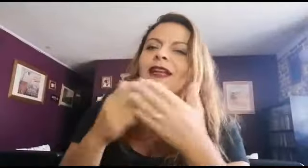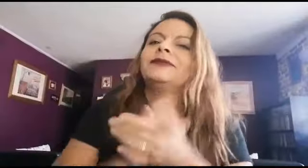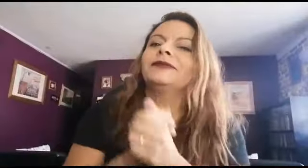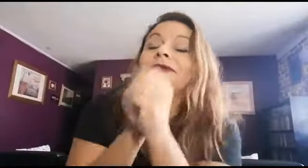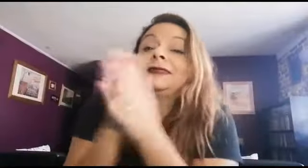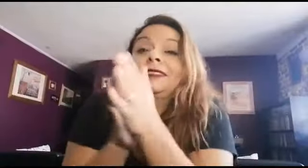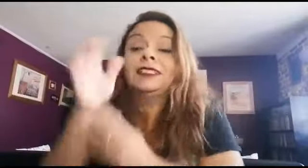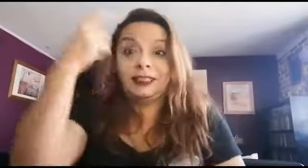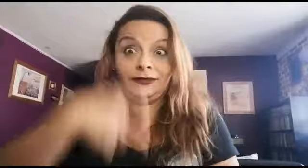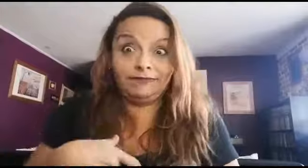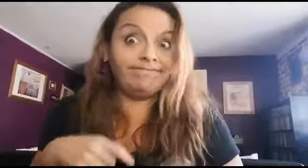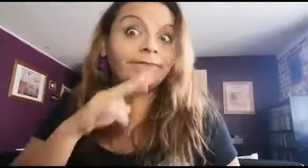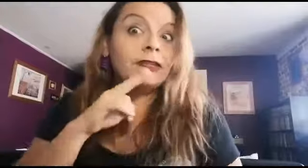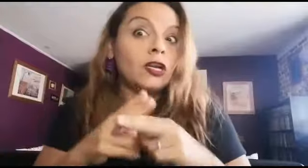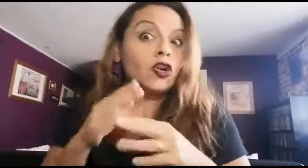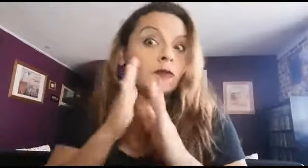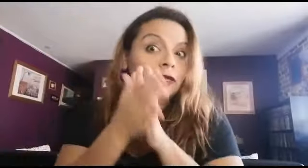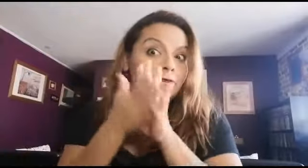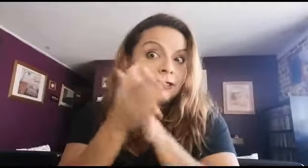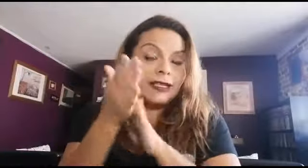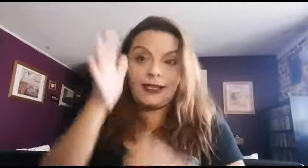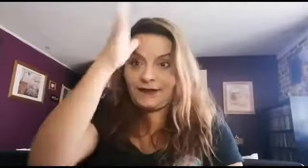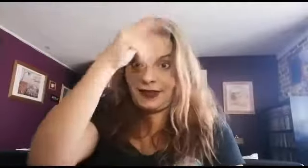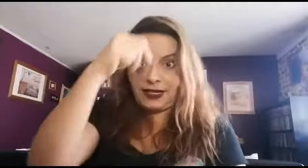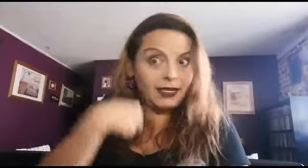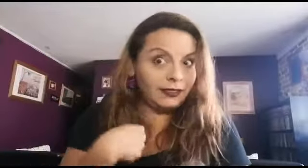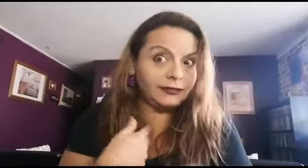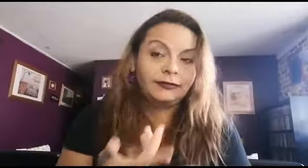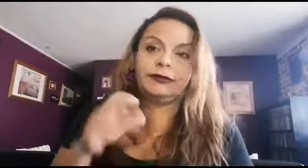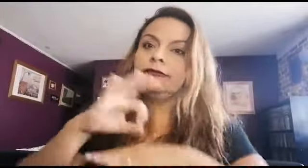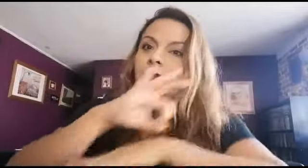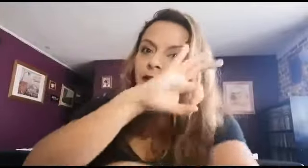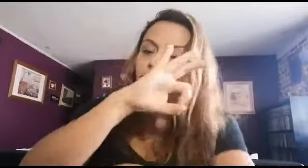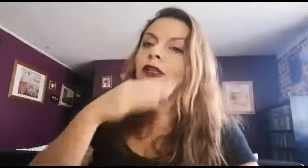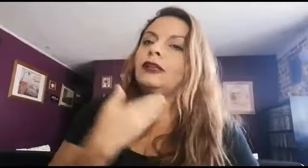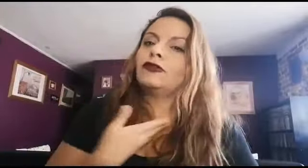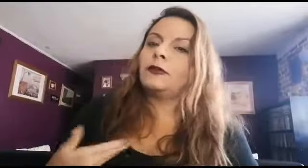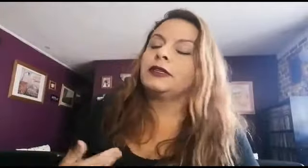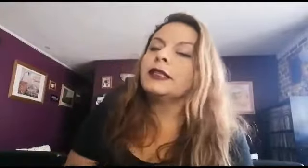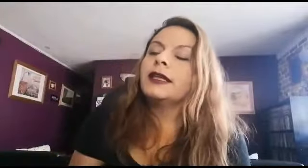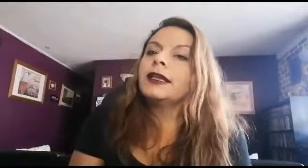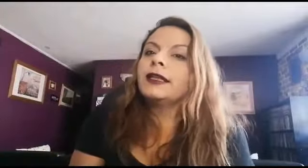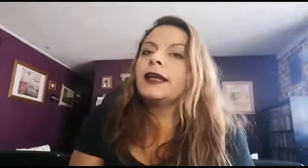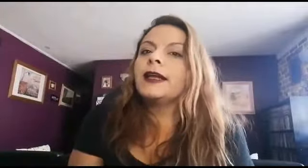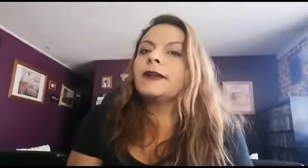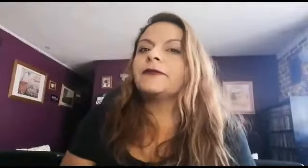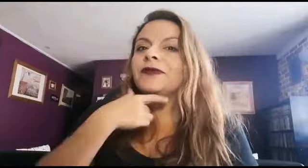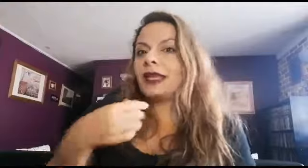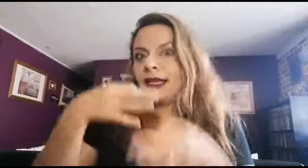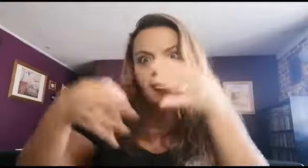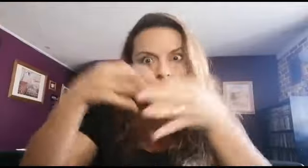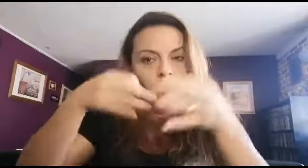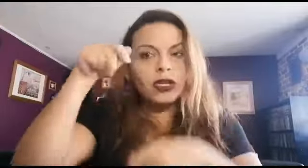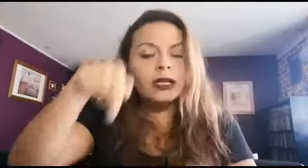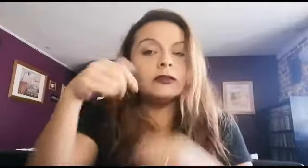hola como estan a todos ustedes mi nombre enseñar es janell se presidenta de la fundación elizabeth